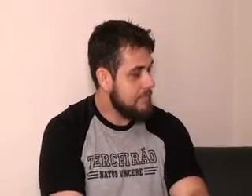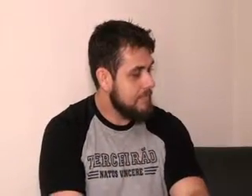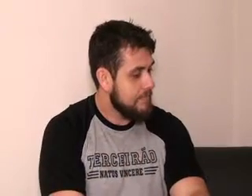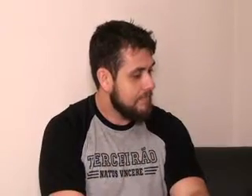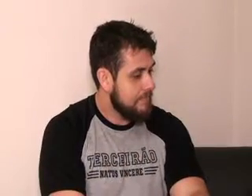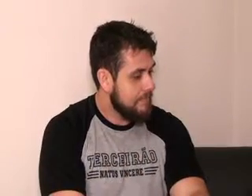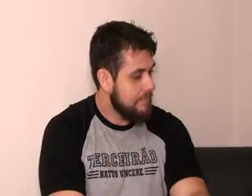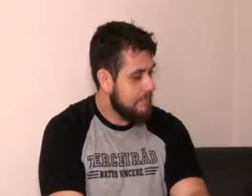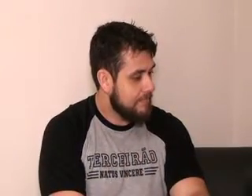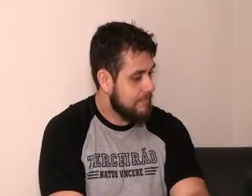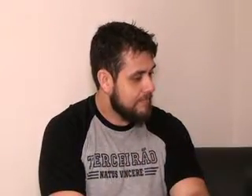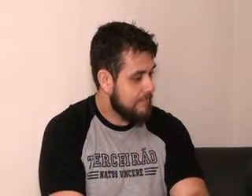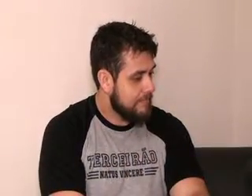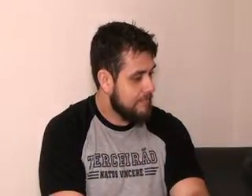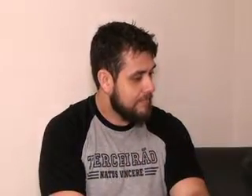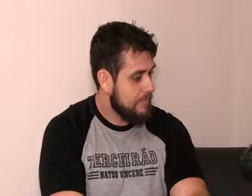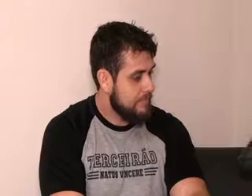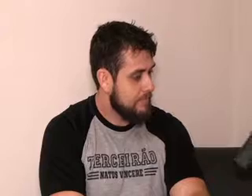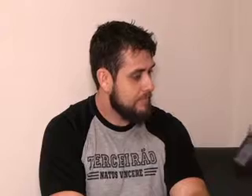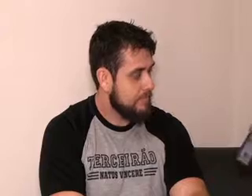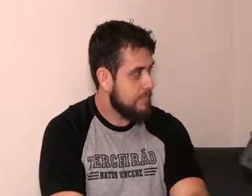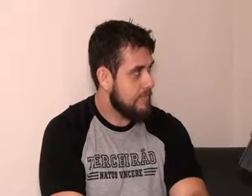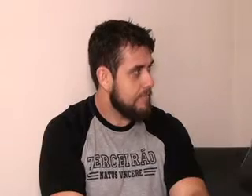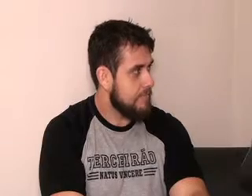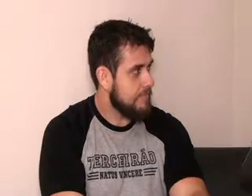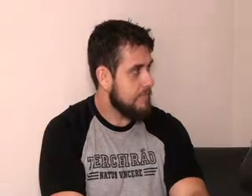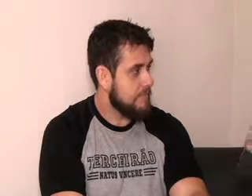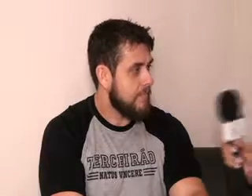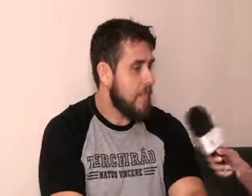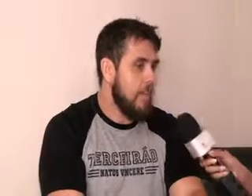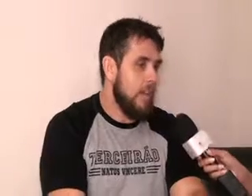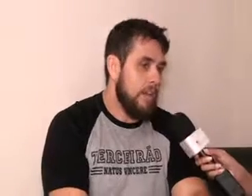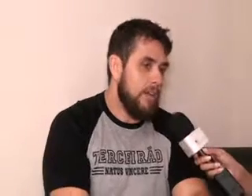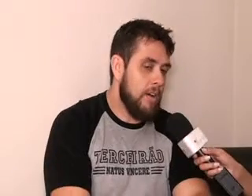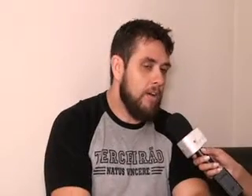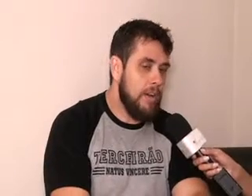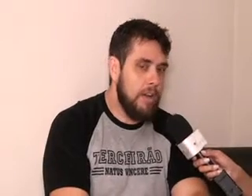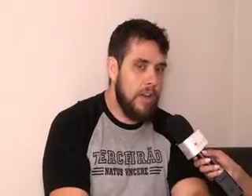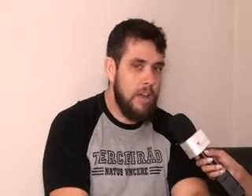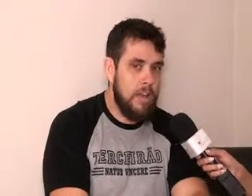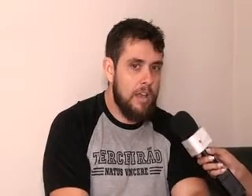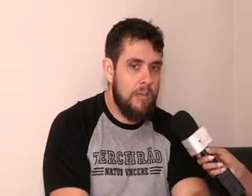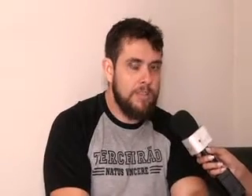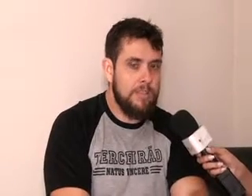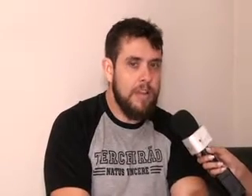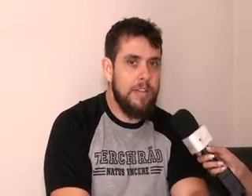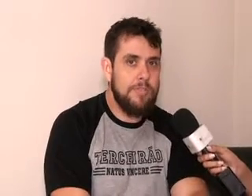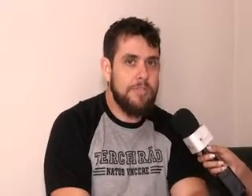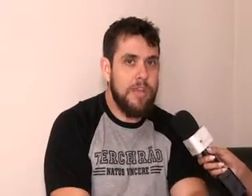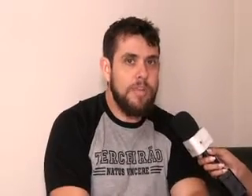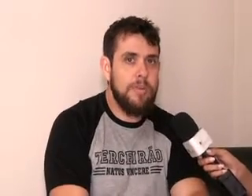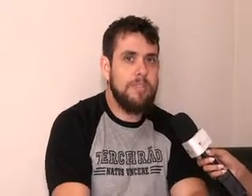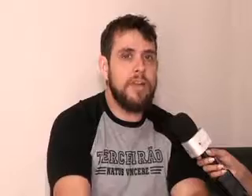Hoje, Araguaína conta com muitas pessoas que utilizam desta linguagem? Então, Araguaína é uma cidade onde a Libras